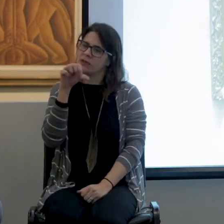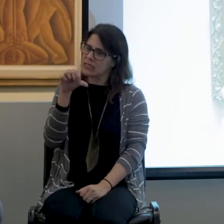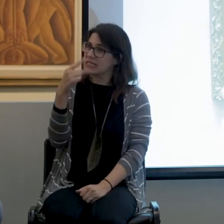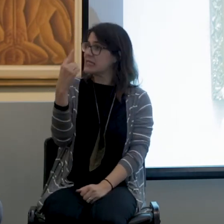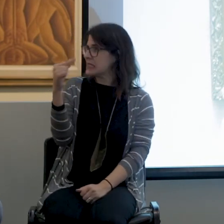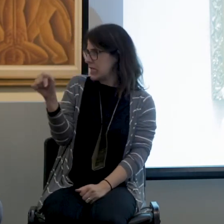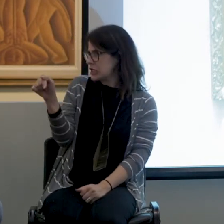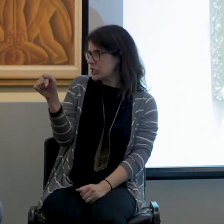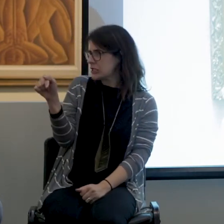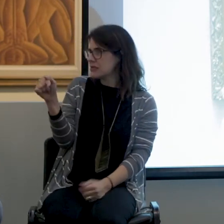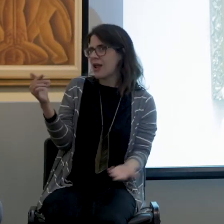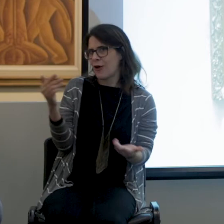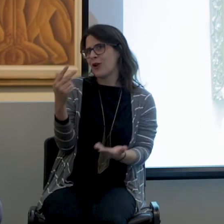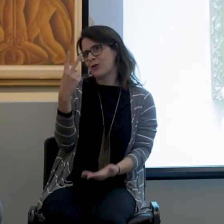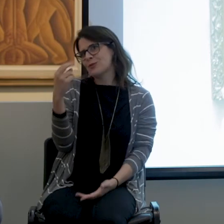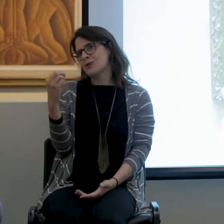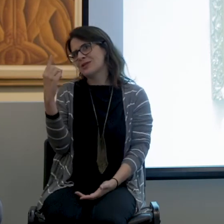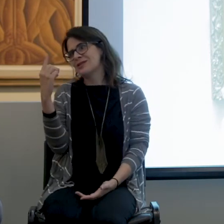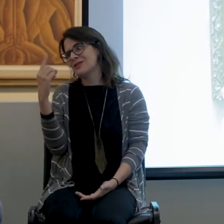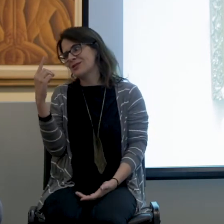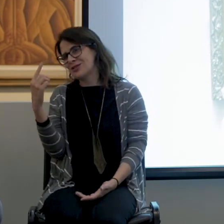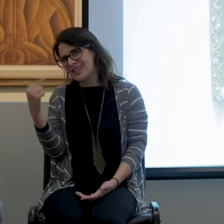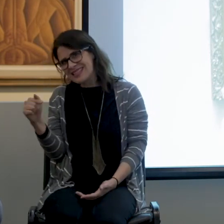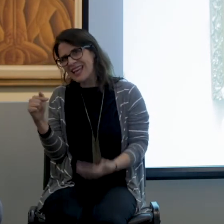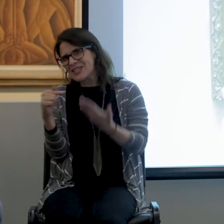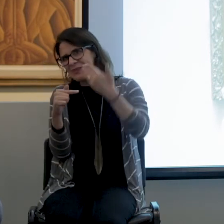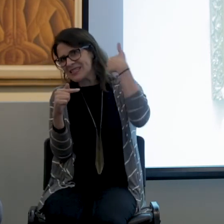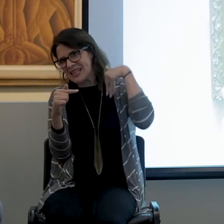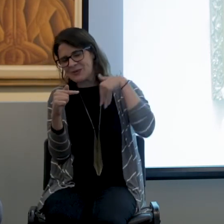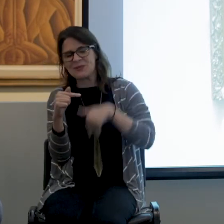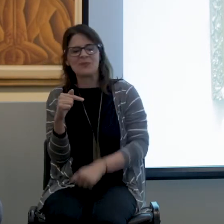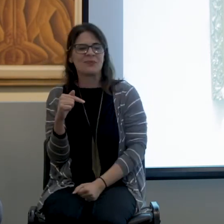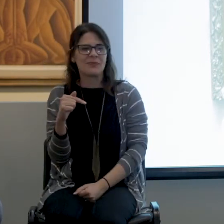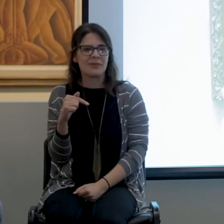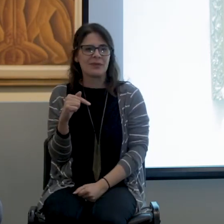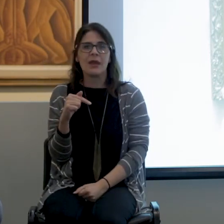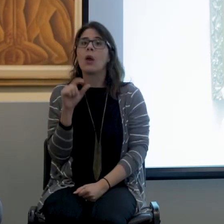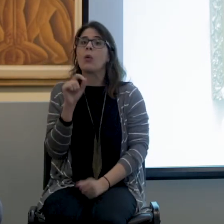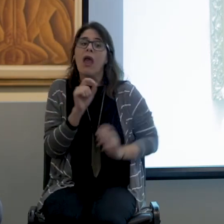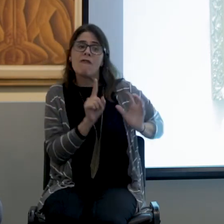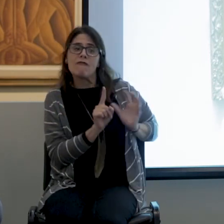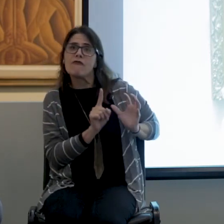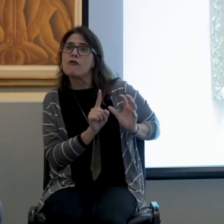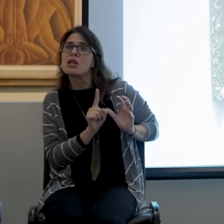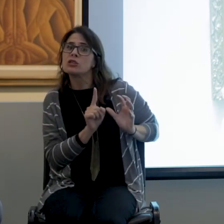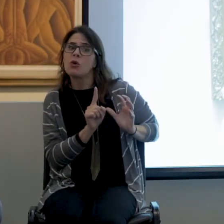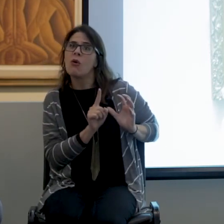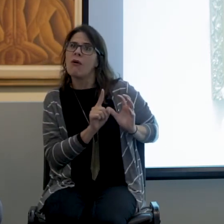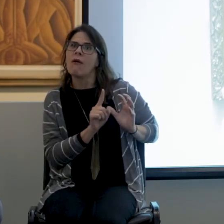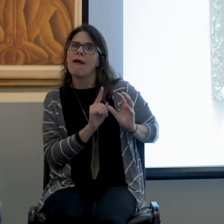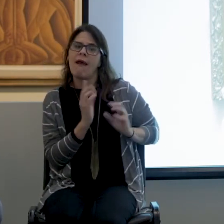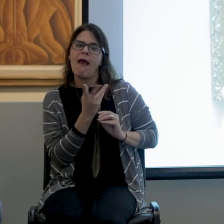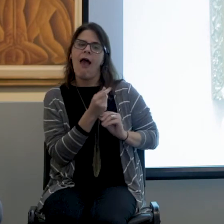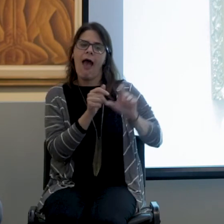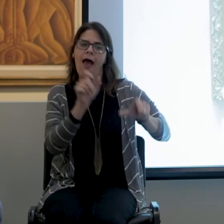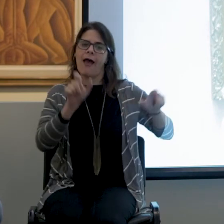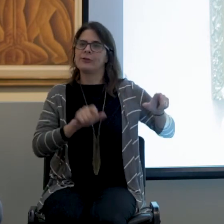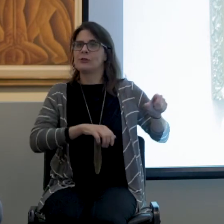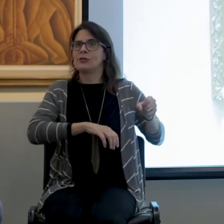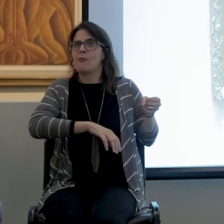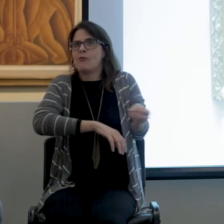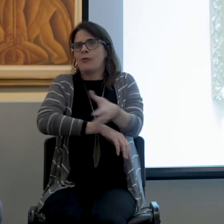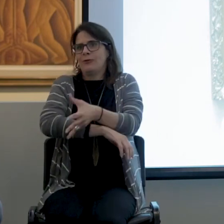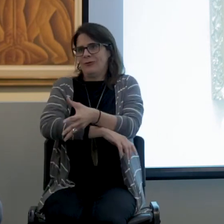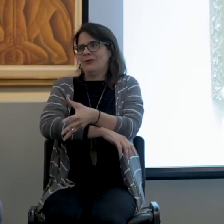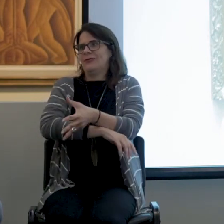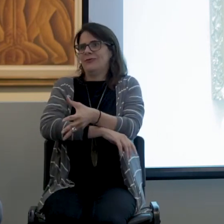Talvez o momento que mais tenha empolgado todos os artistas modernistas, e não à toa. porque prometia